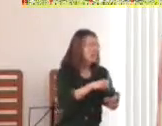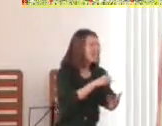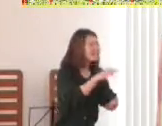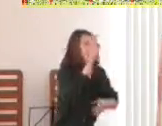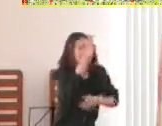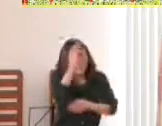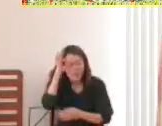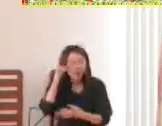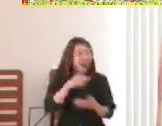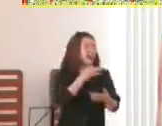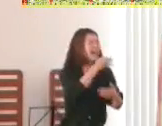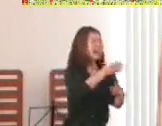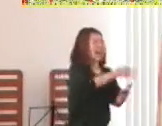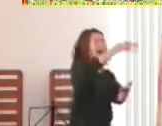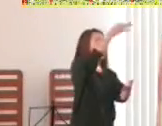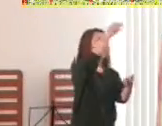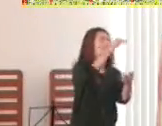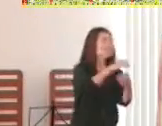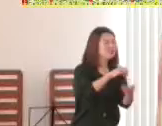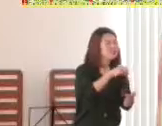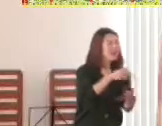iPhone はちょっと高すぎる、